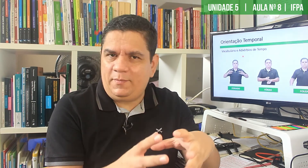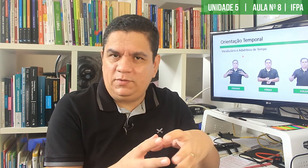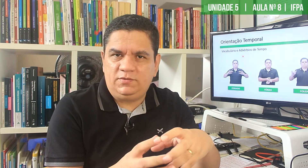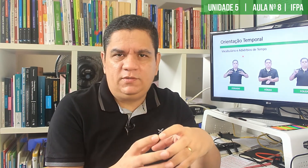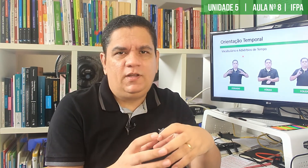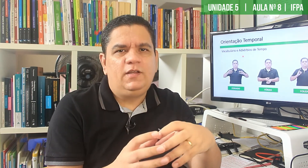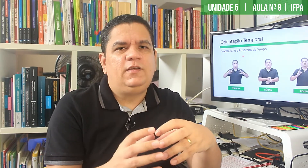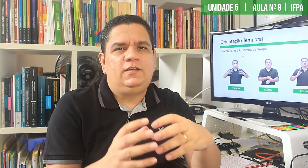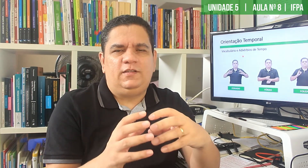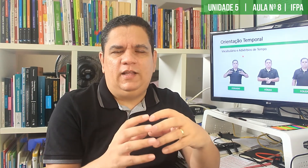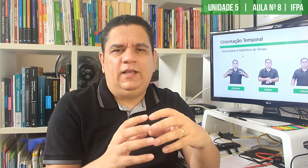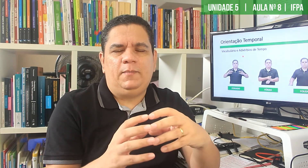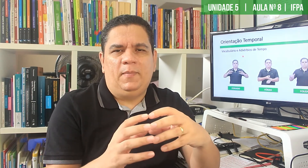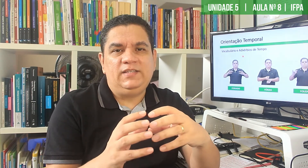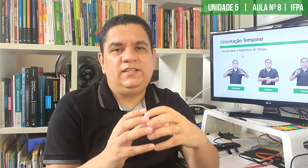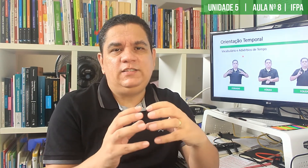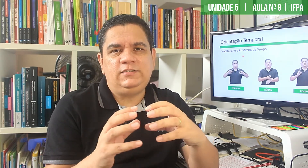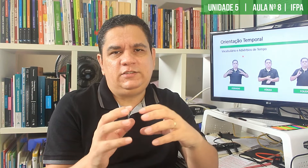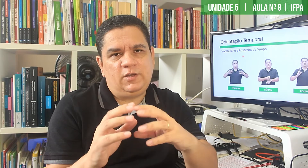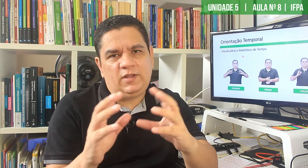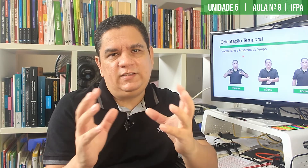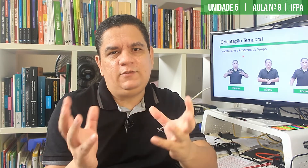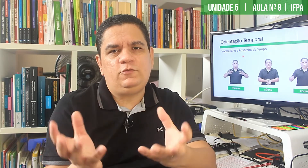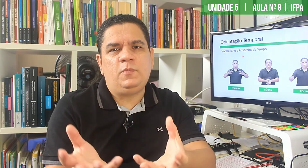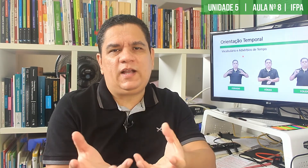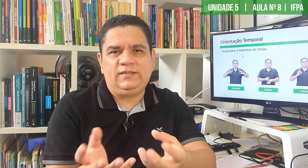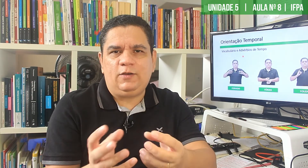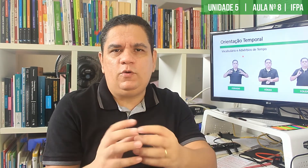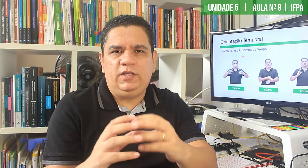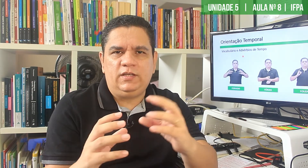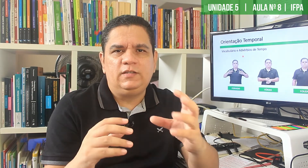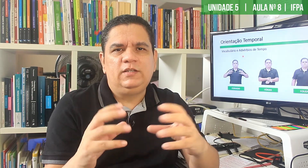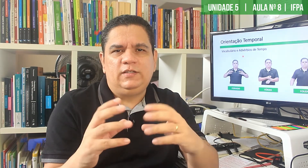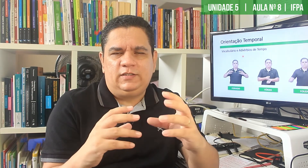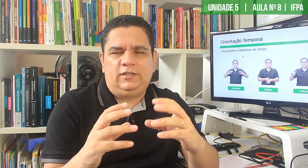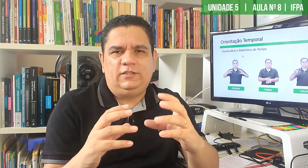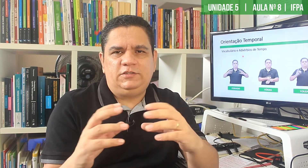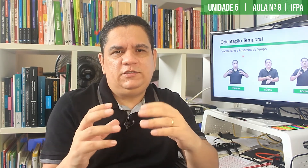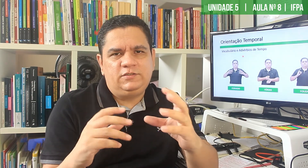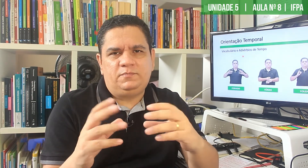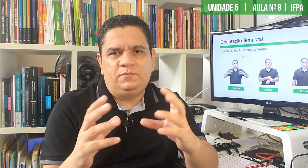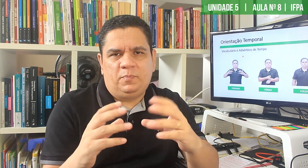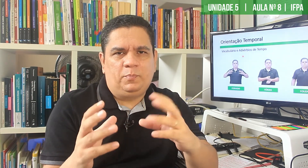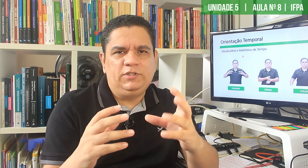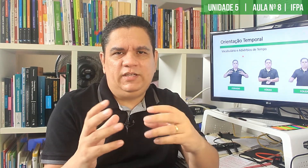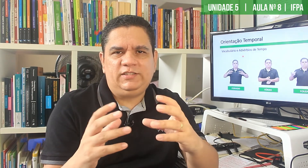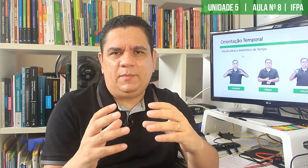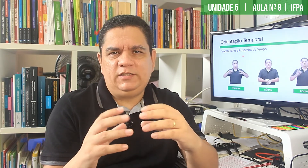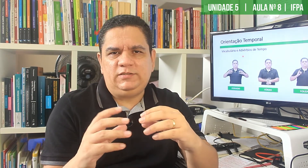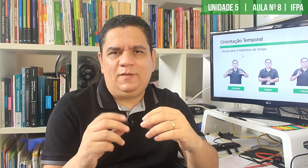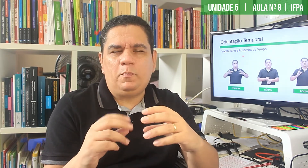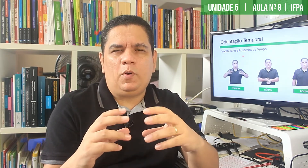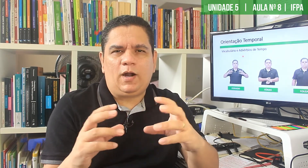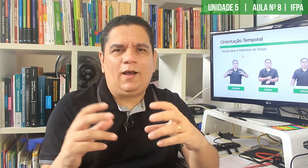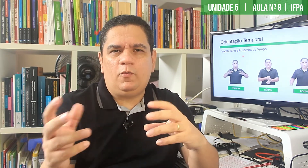advérbios, né? Mas eles estão ali dentro de uma categoria que a gente poderia chamar de temporal ou